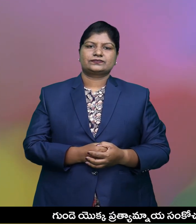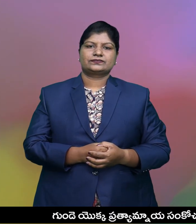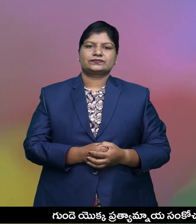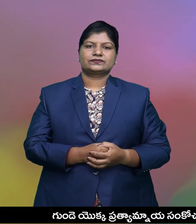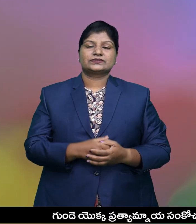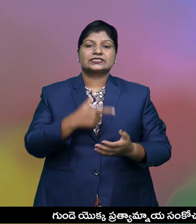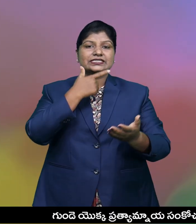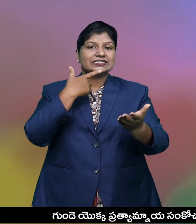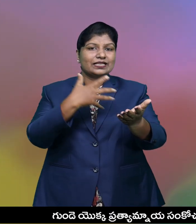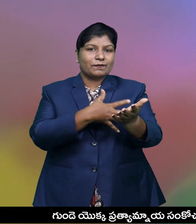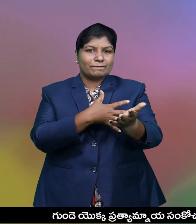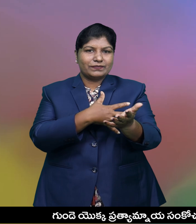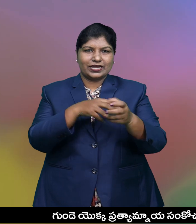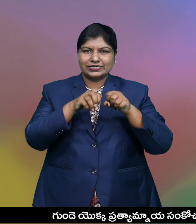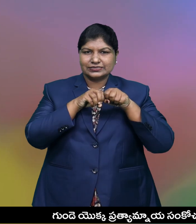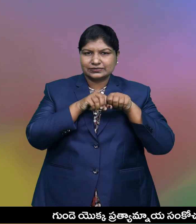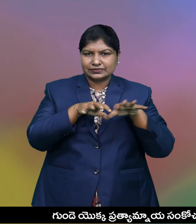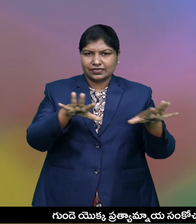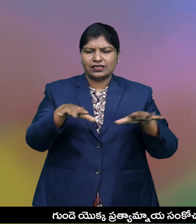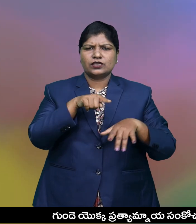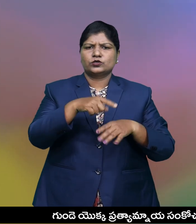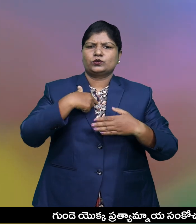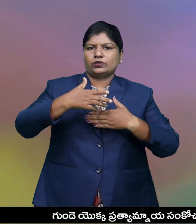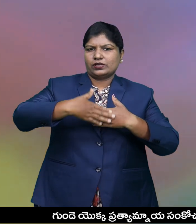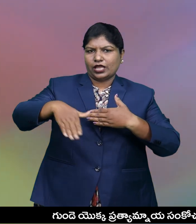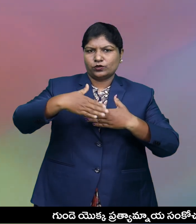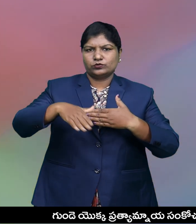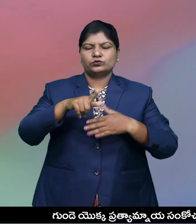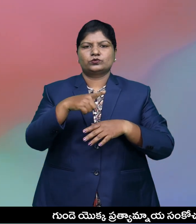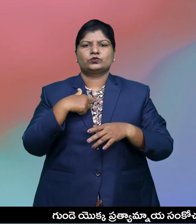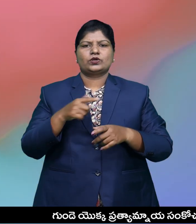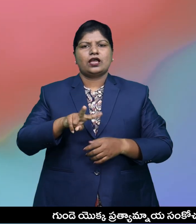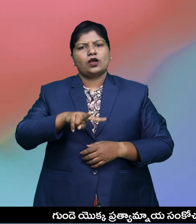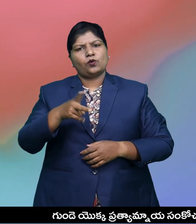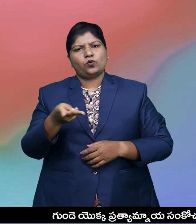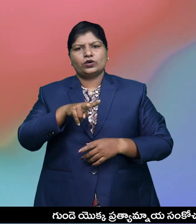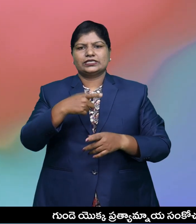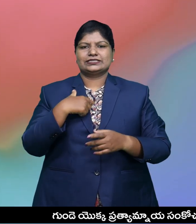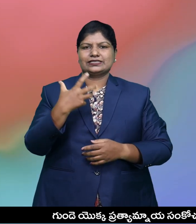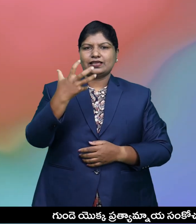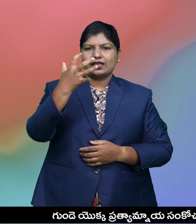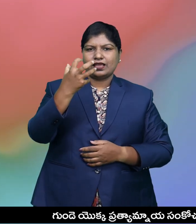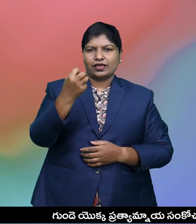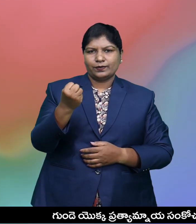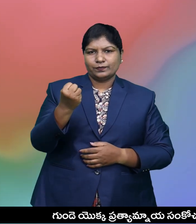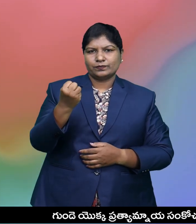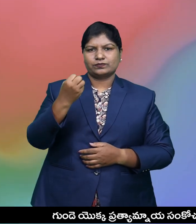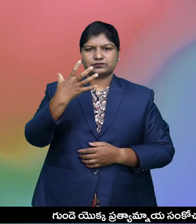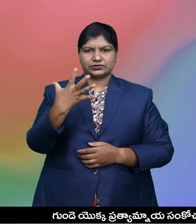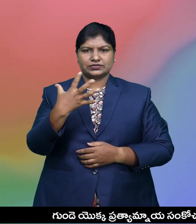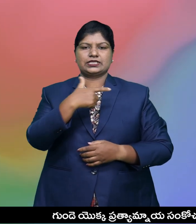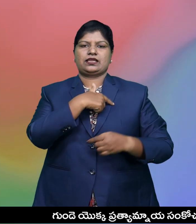గుండె యొక్క ప్రత్యామ్నాయ సంకోచం మరియు సడలింపు ద్వారా రక్త ప్రసరణ కొనసాగుతుంది.